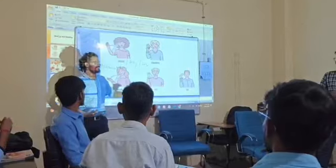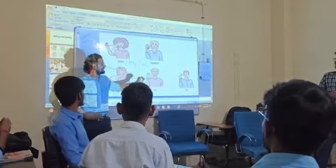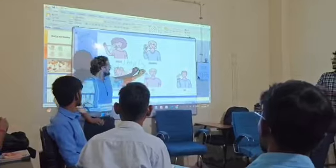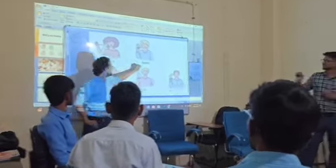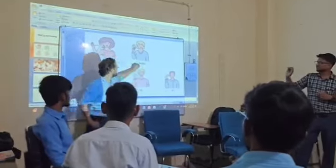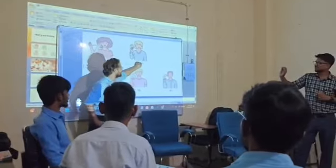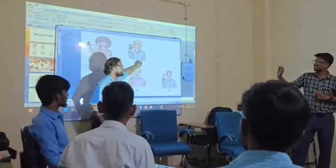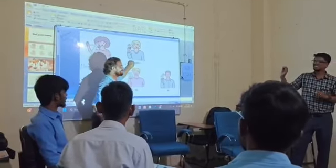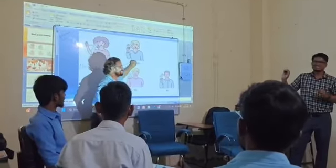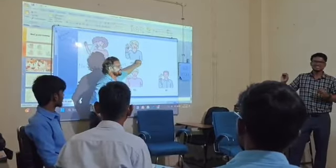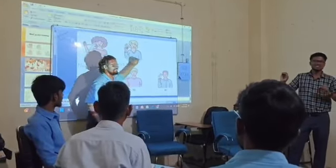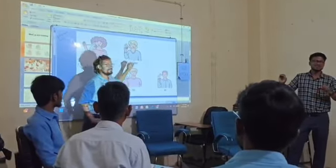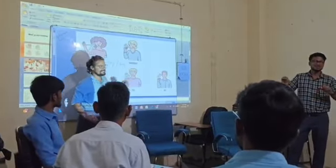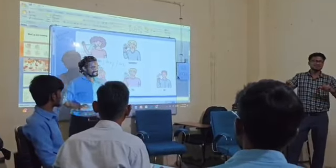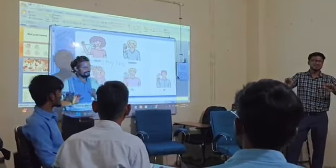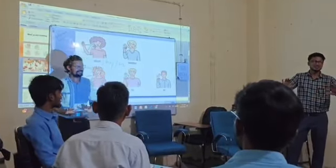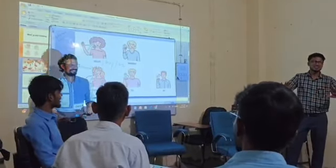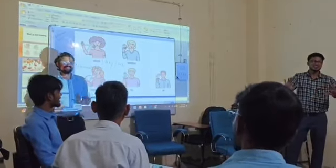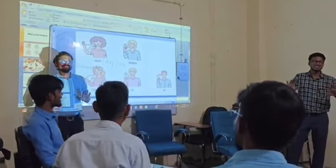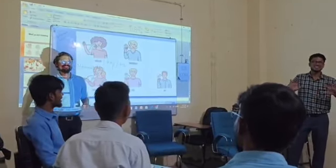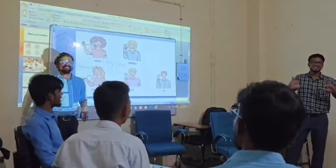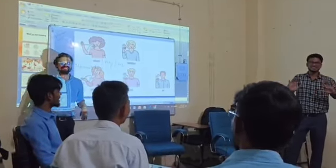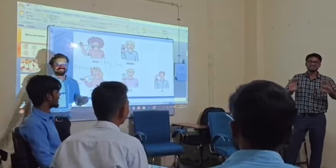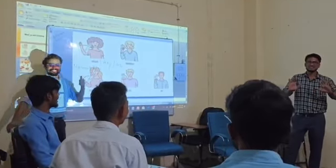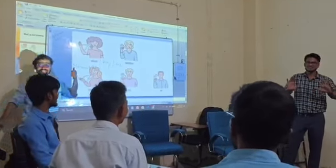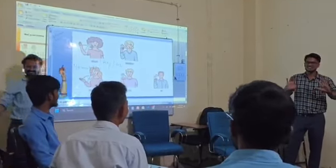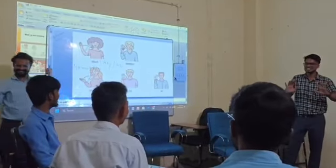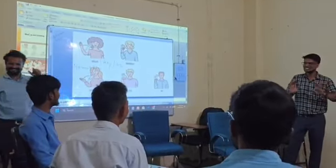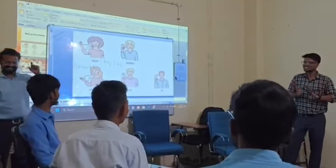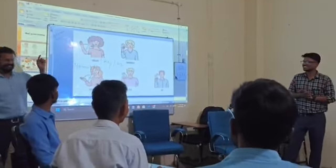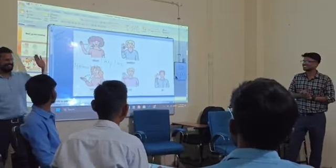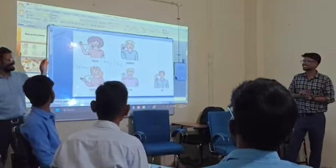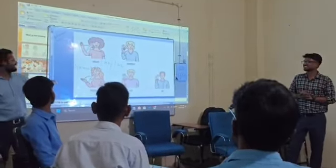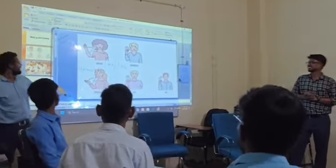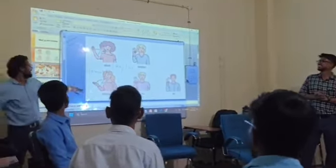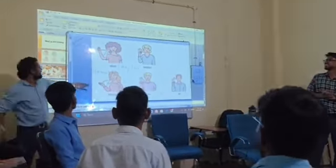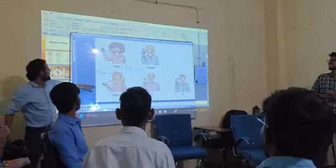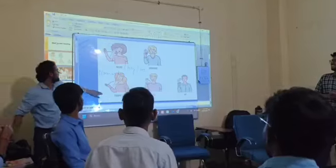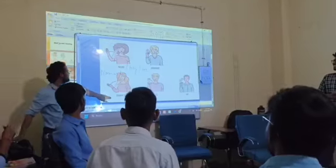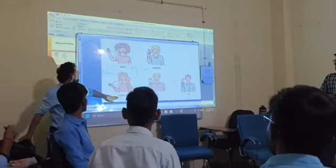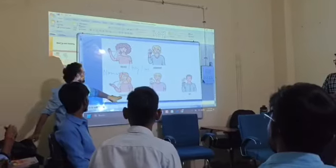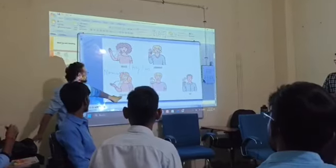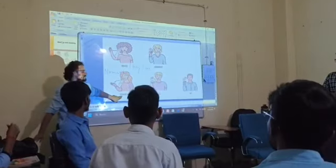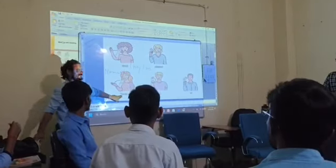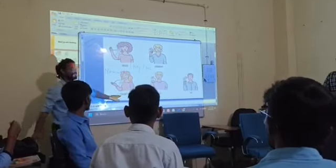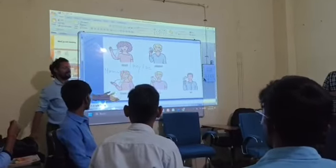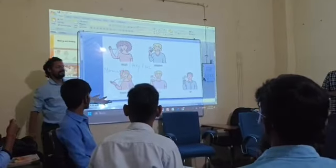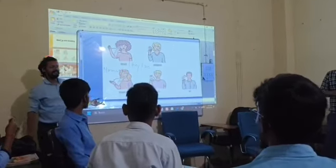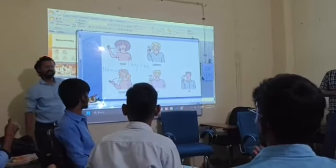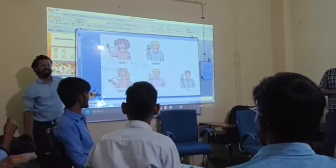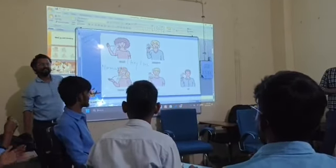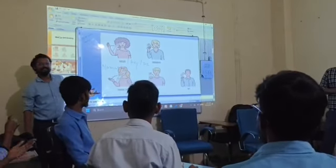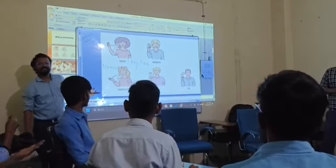ठीक है, उसको बिठा दे रहे, उसका बोले हम हैं, टेंशन मत लो, हम नहीं जा रहे, ठीक है। थैंक यू कैसे बोलते हैं?